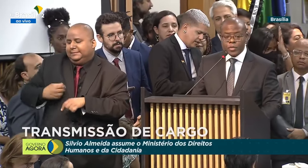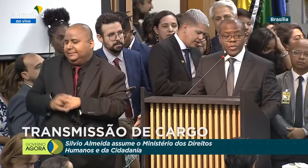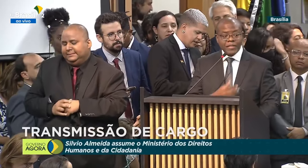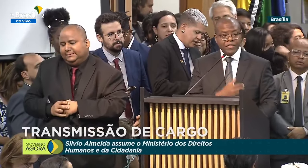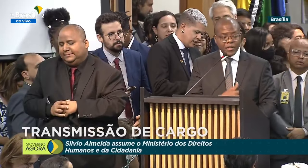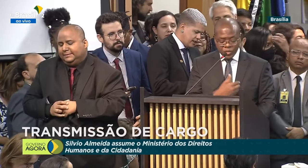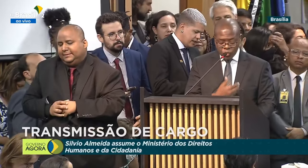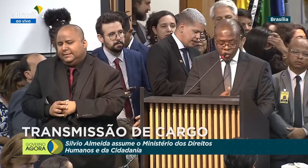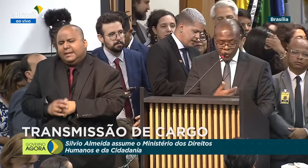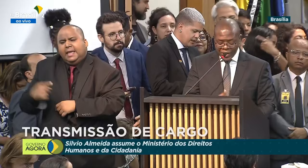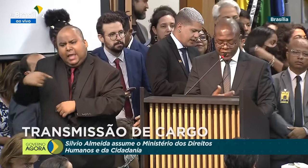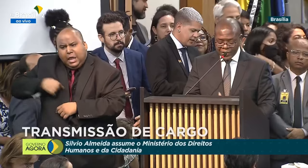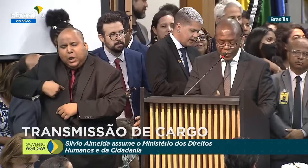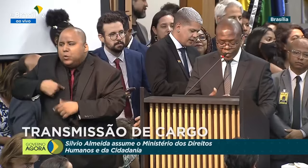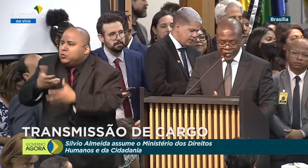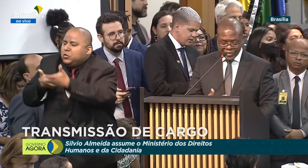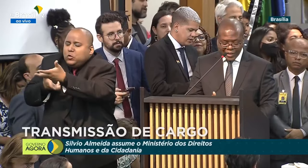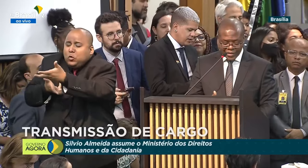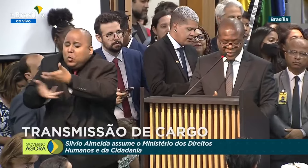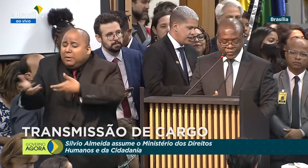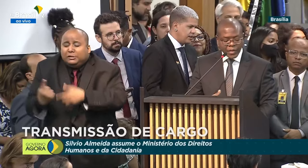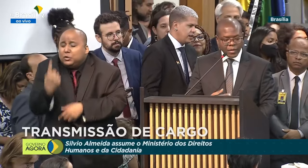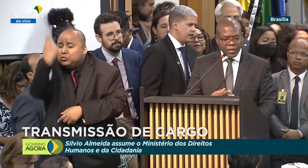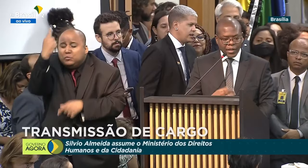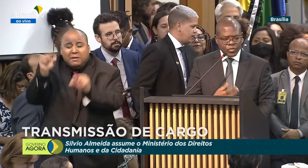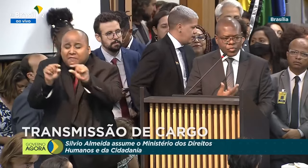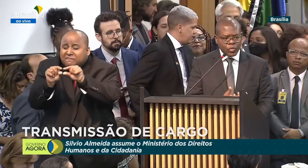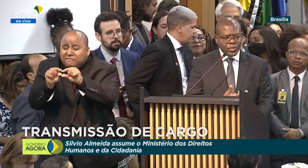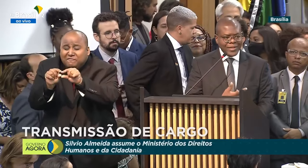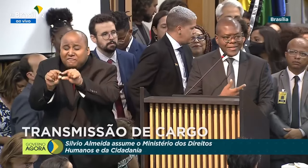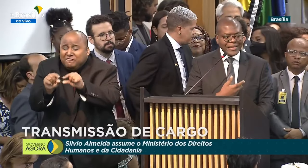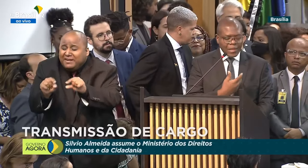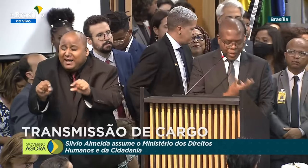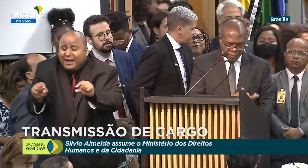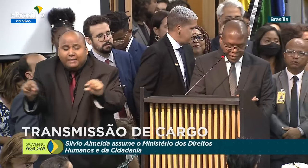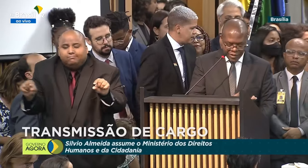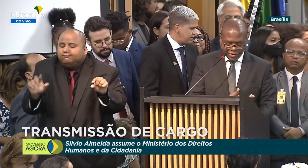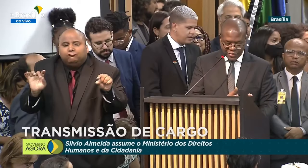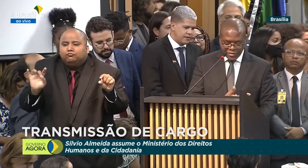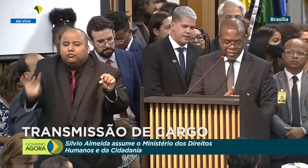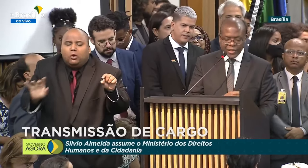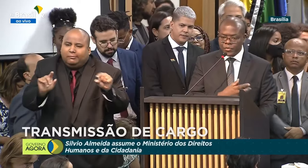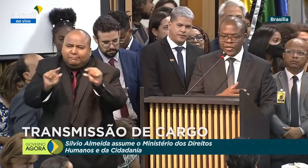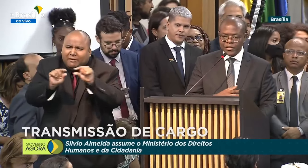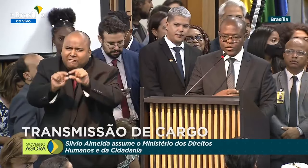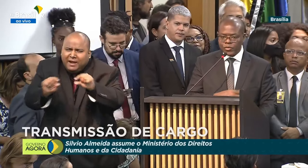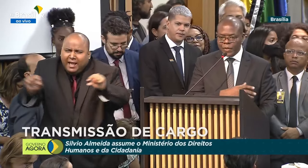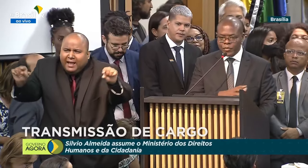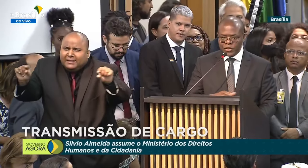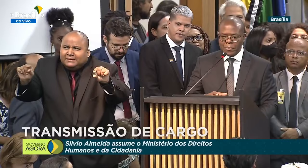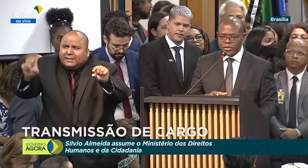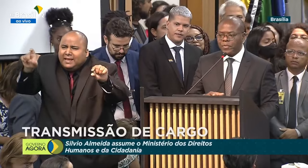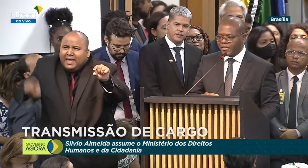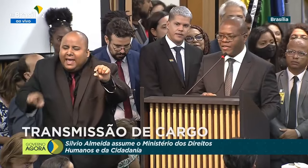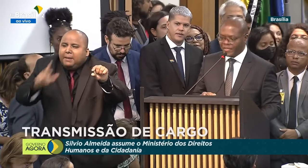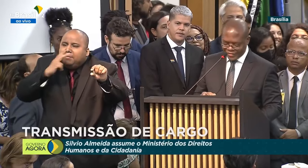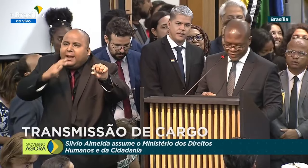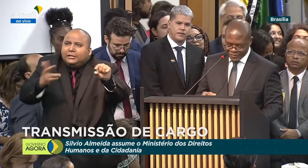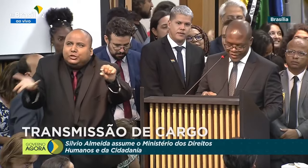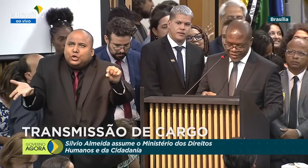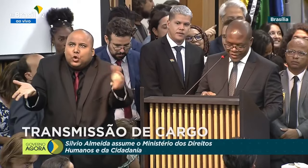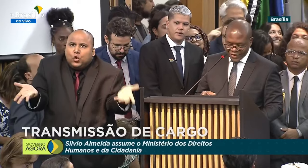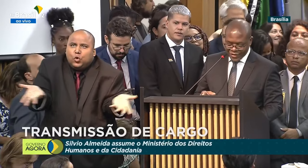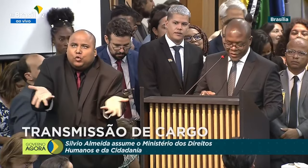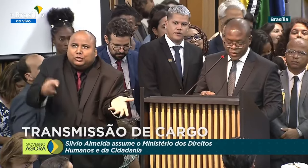síndrome dever de compartilhar uma mensagem que ressoe não apenas na dimensão do tempo que nós chamamos de